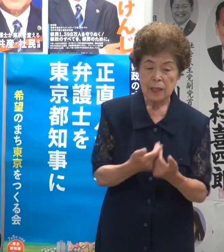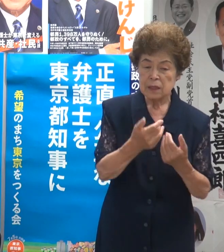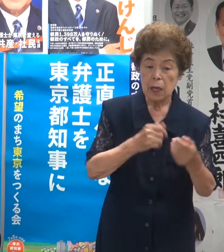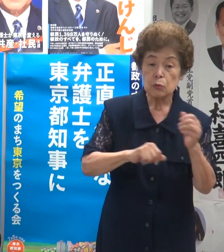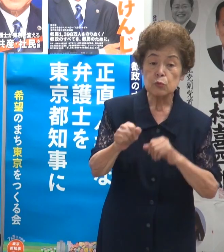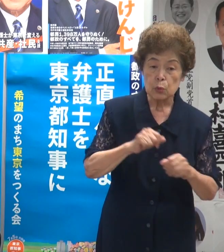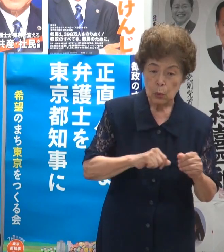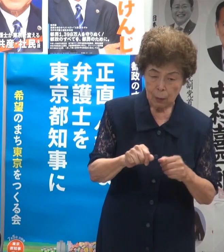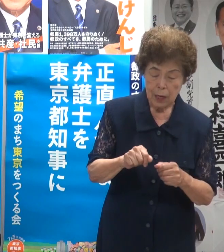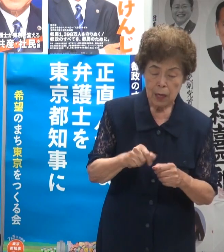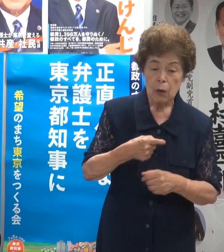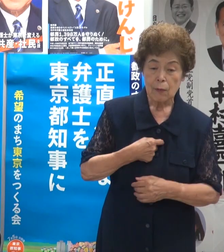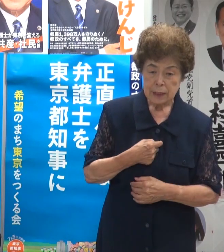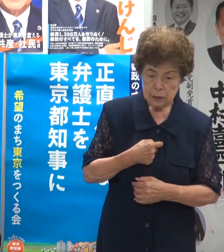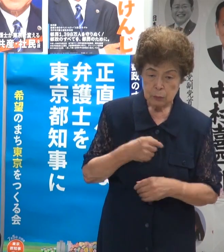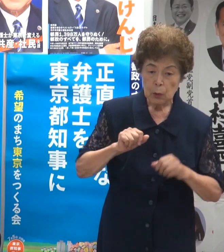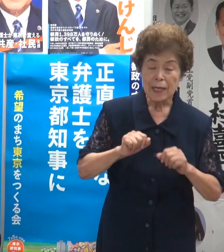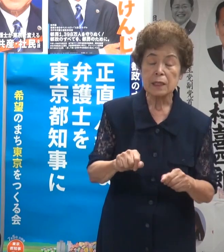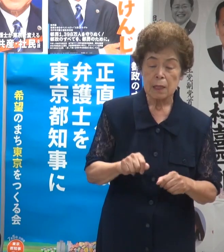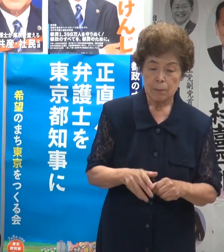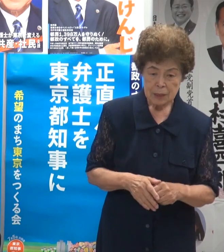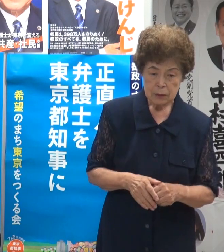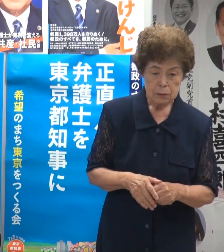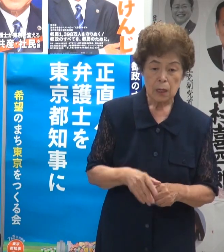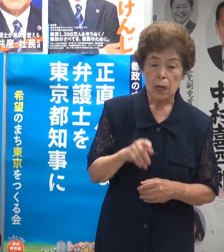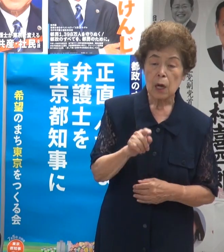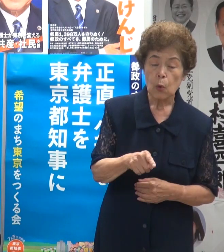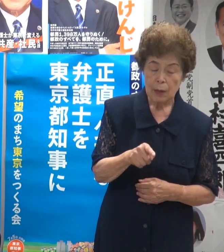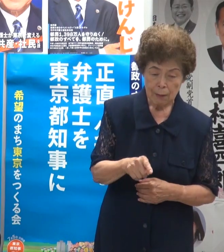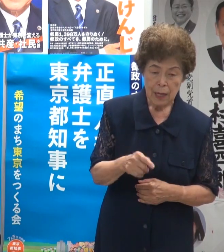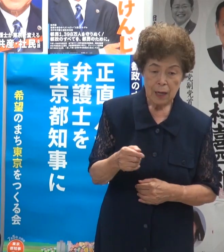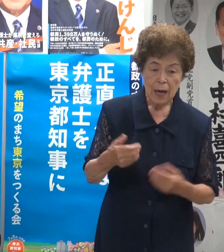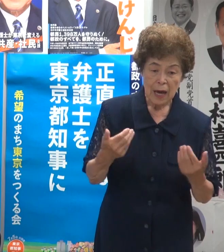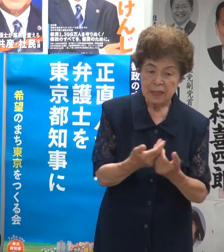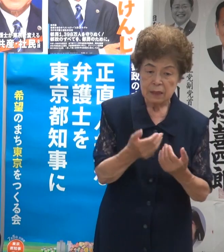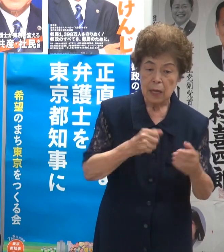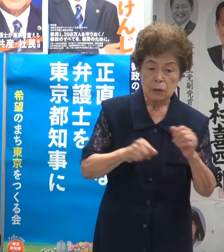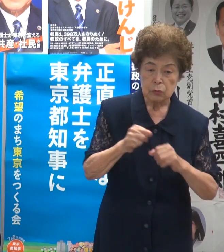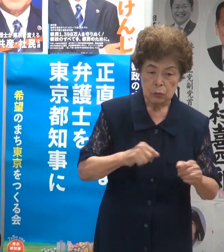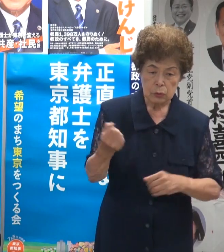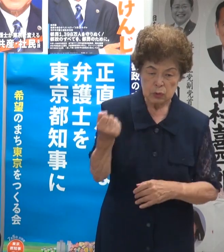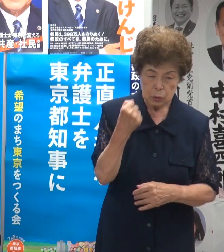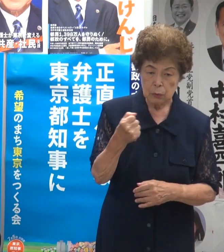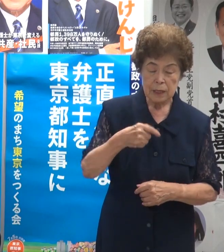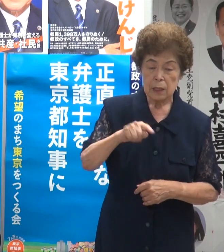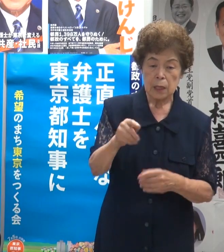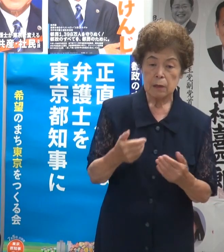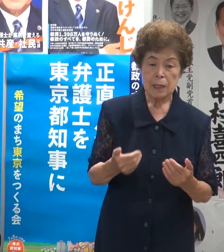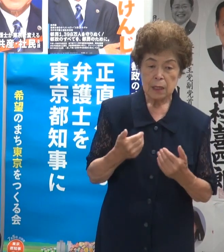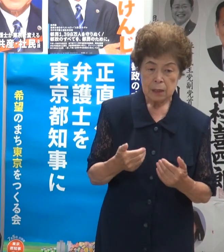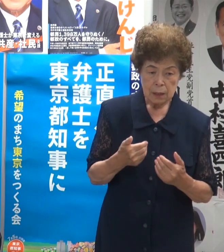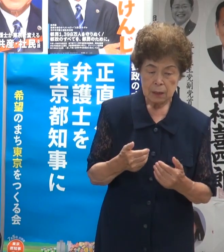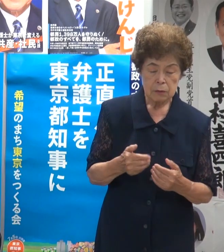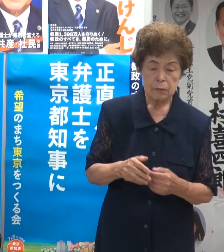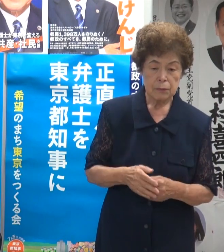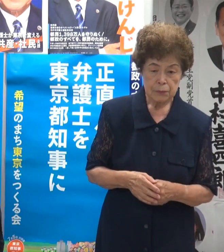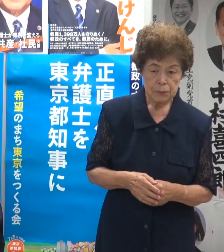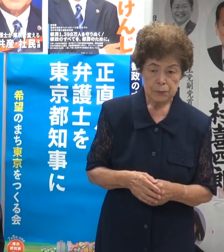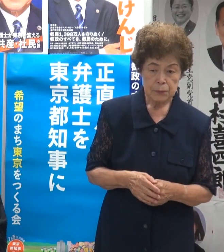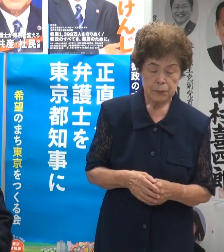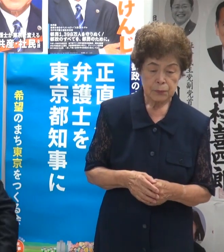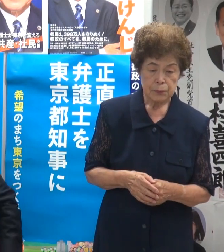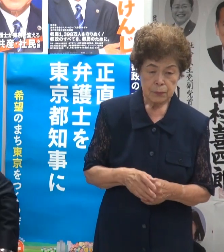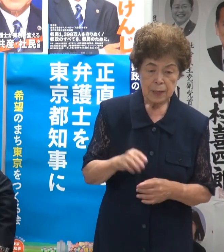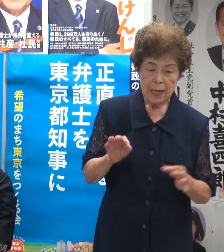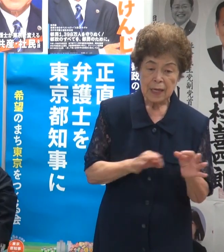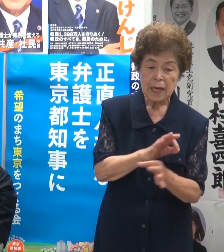もやってますのでね、これは反対運動を強めていかなきゃいけないなと。下手すればそれこそ